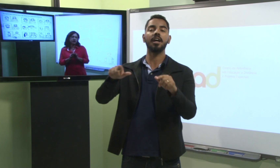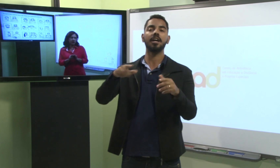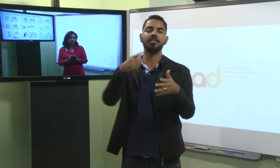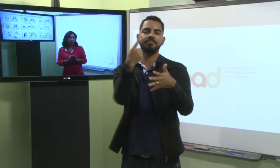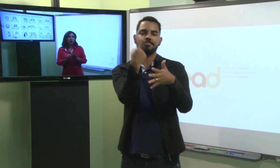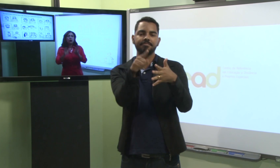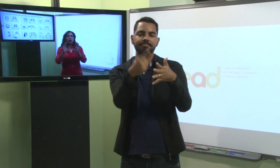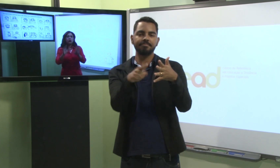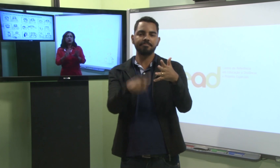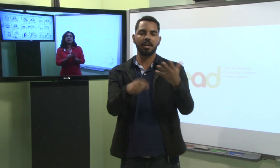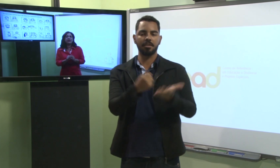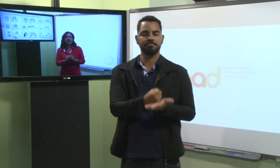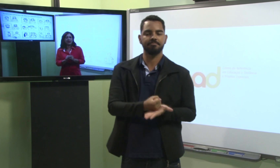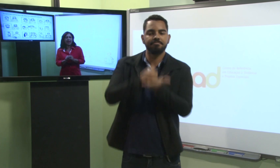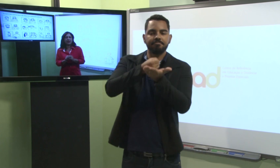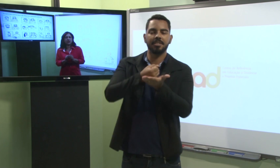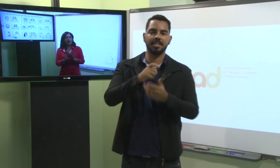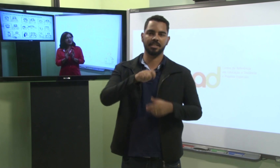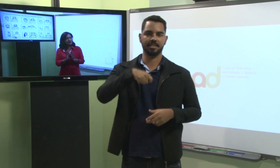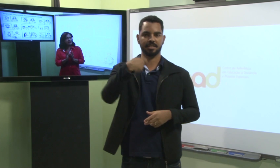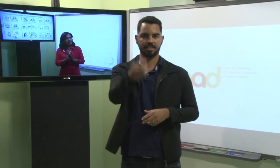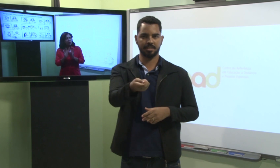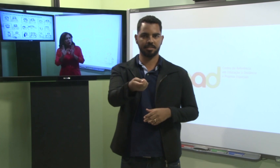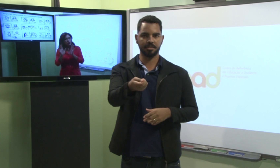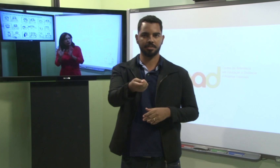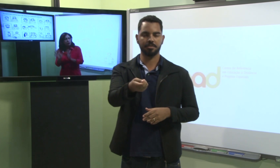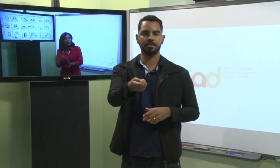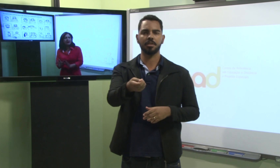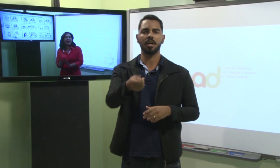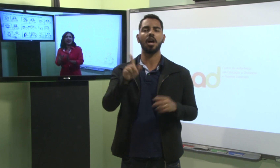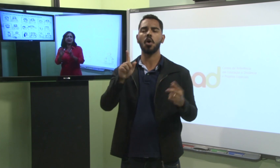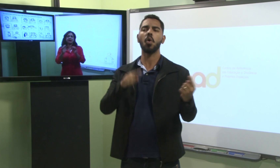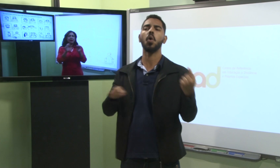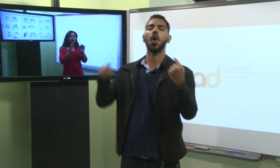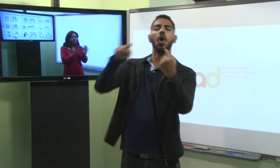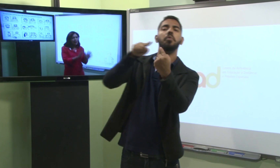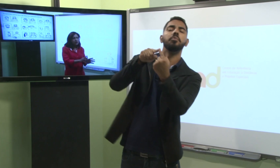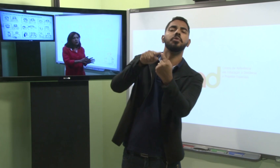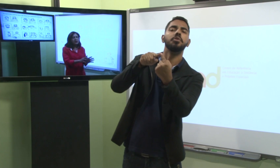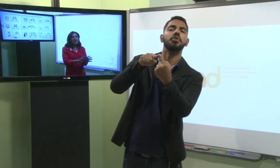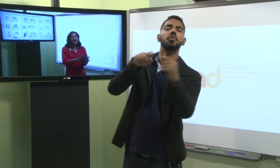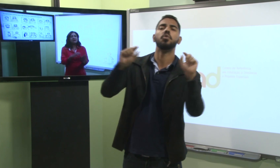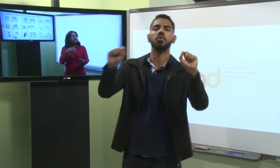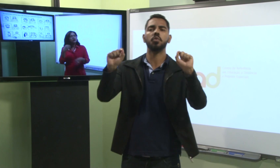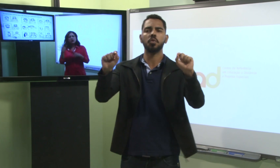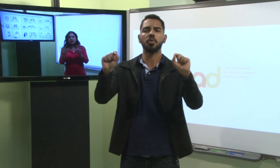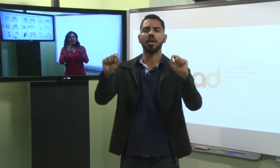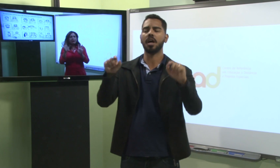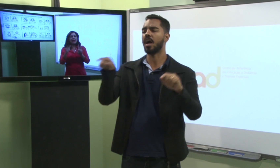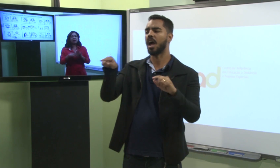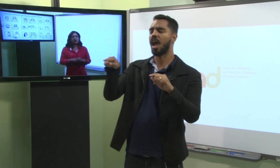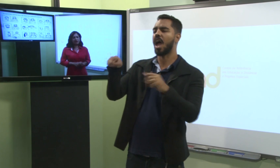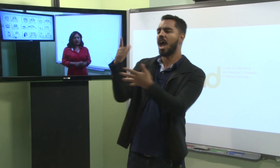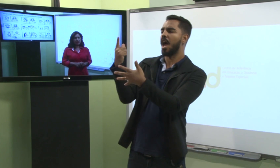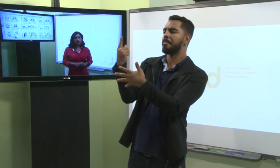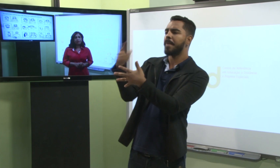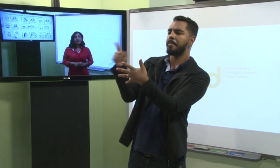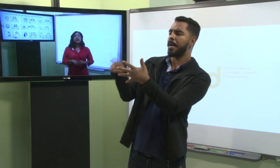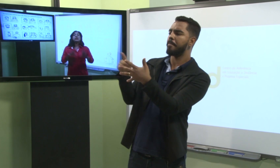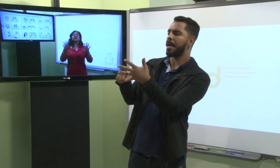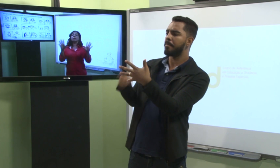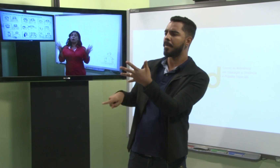realizar um sinal, cuja finalidade é descrever algumas propriedades, particularidades de um determinado